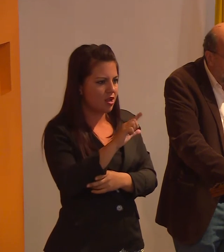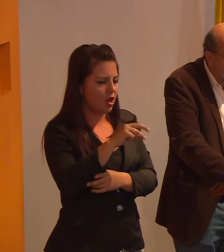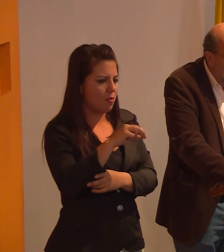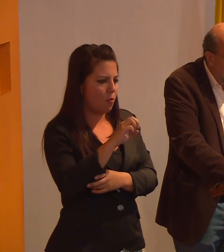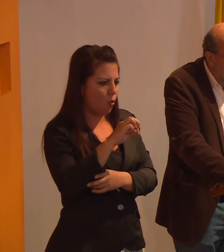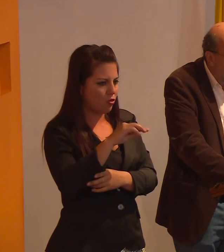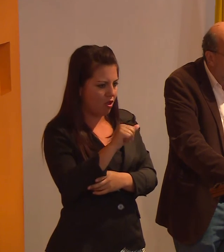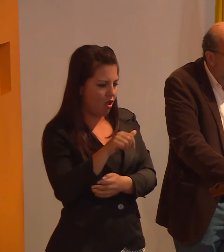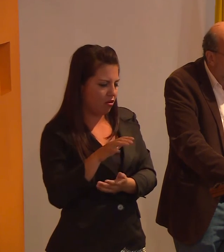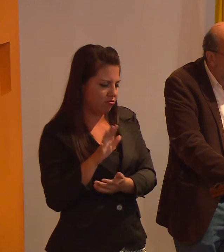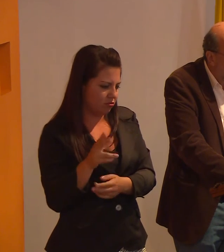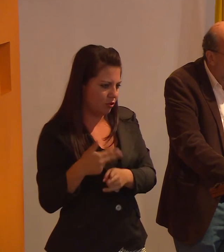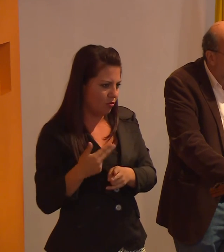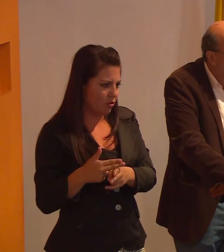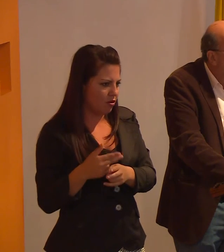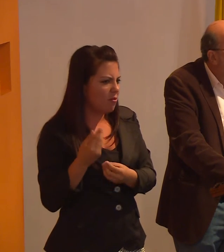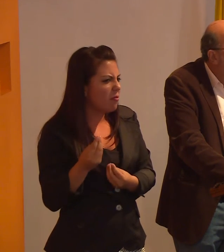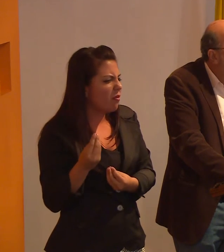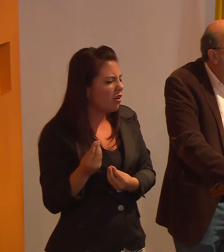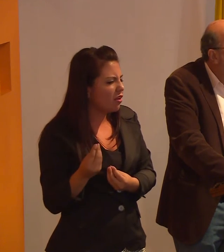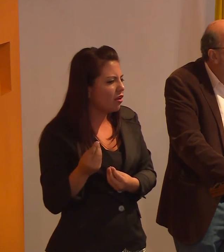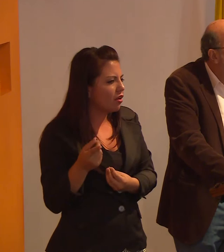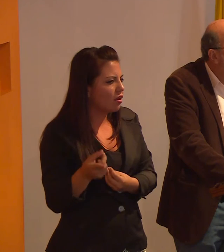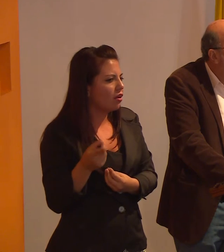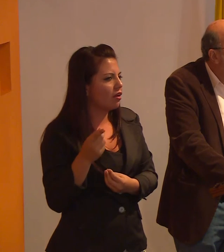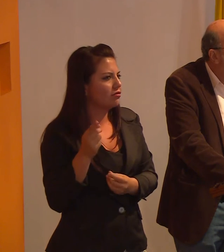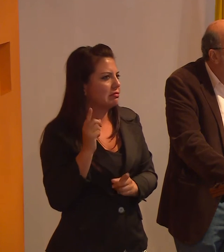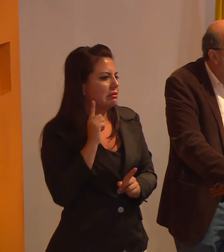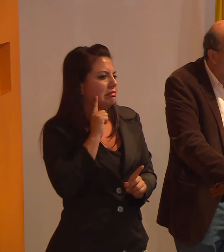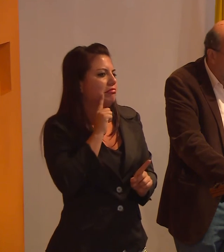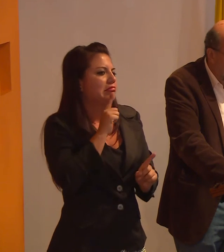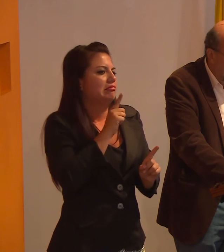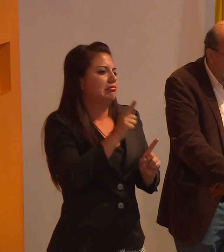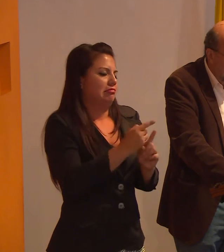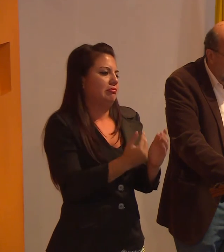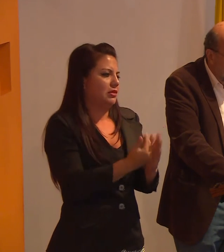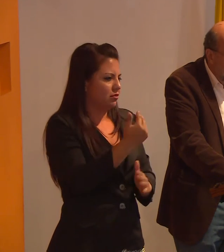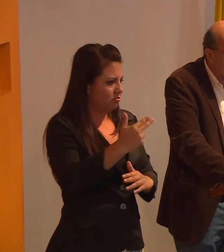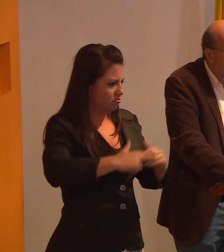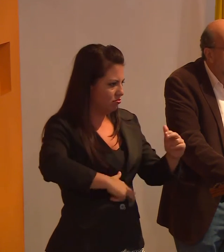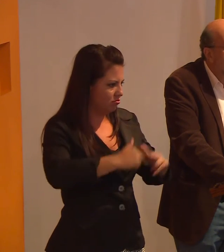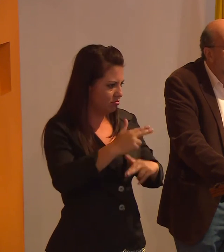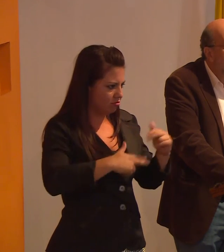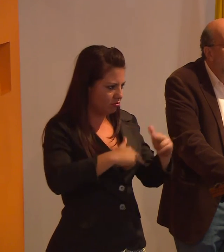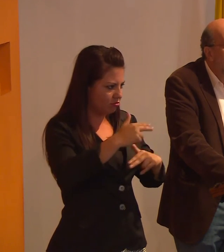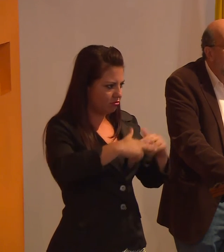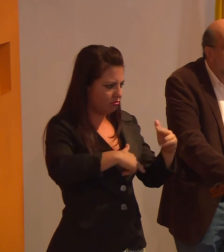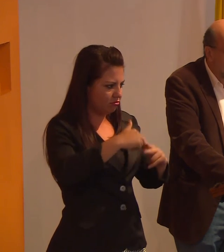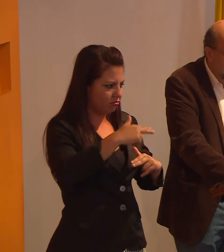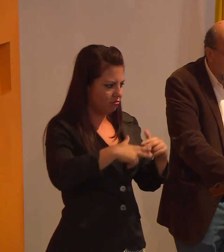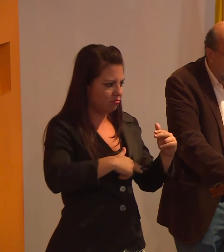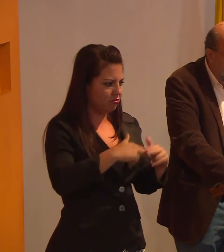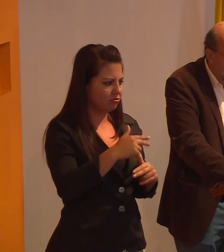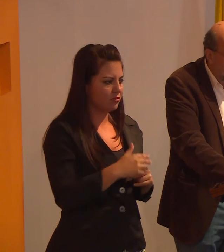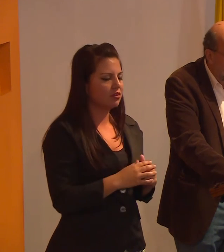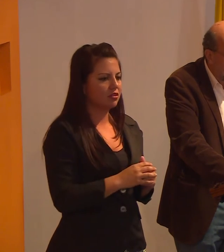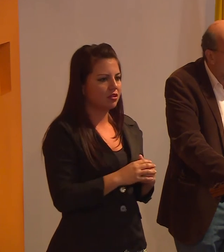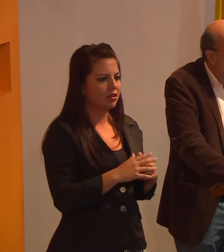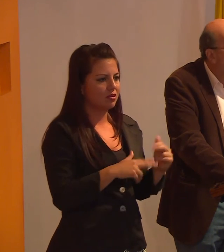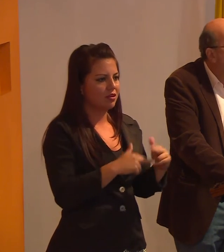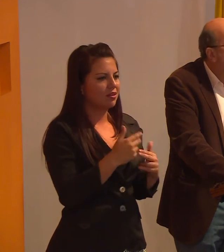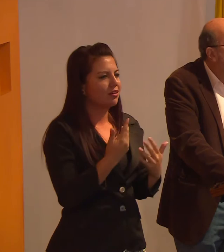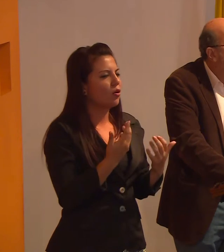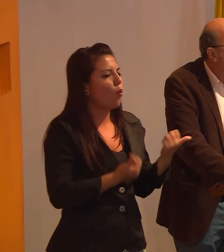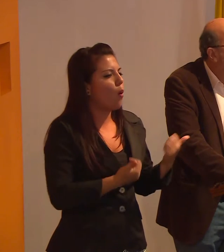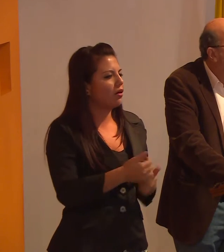las perspectivas futuras en la ejecución de la obra y decidir lo más conveniente para